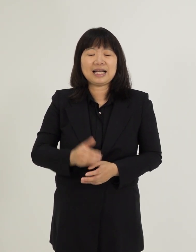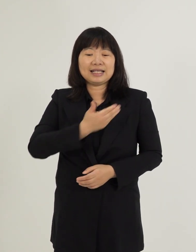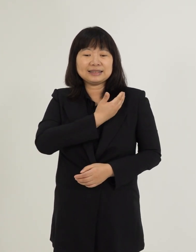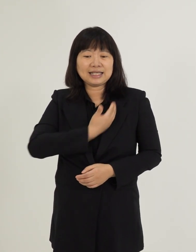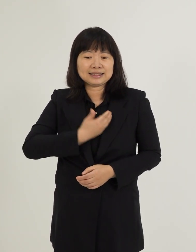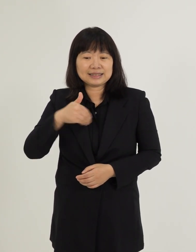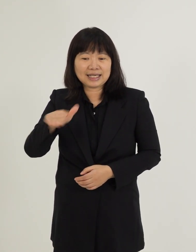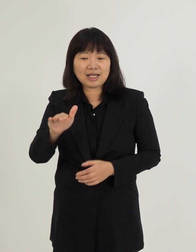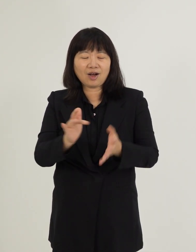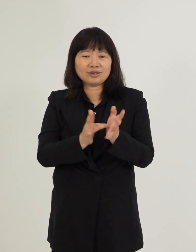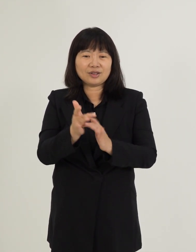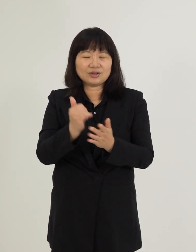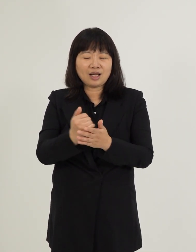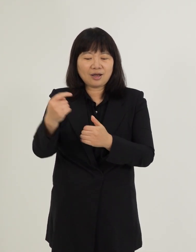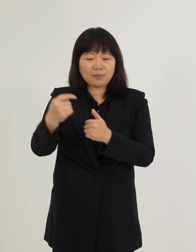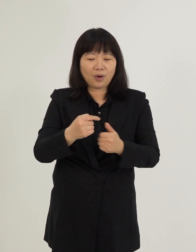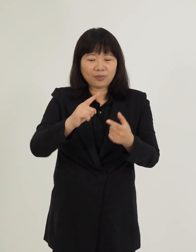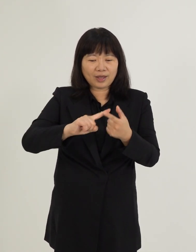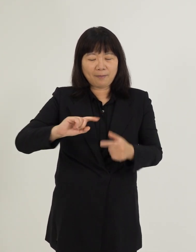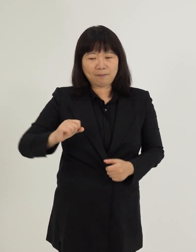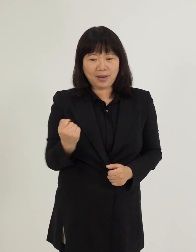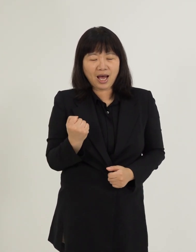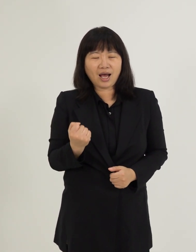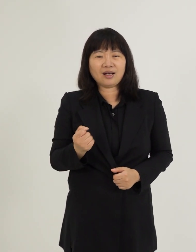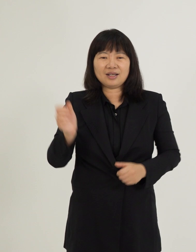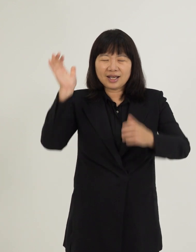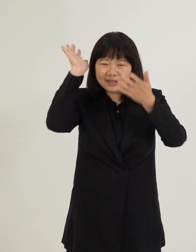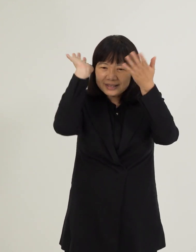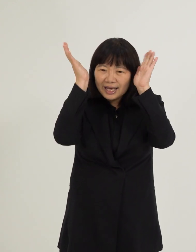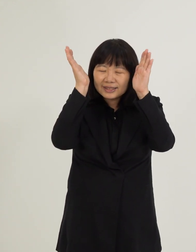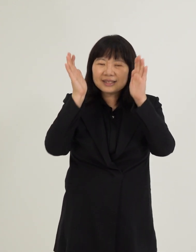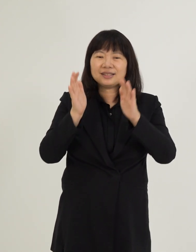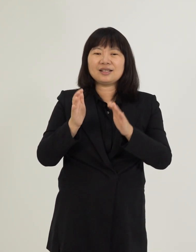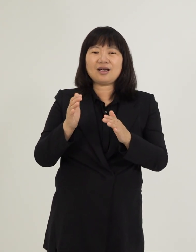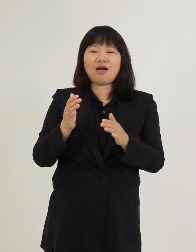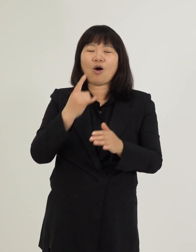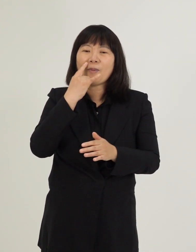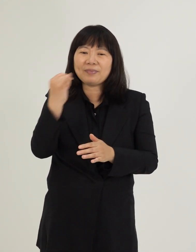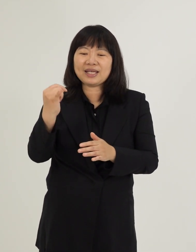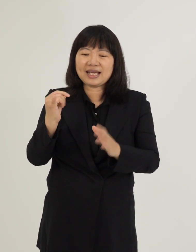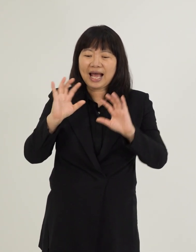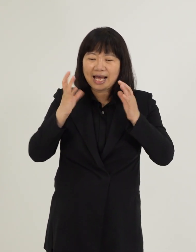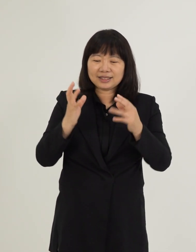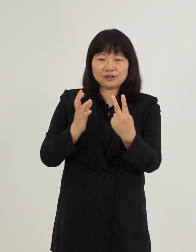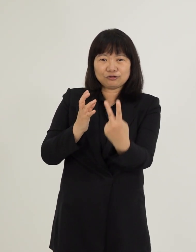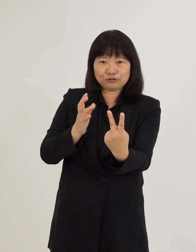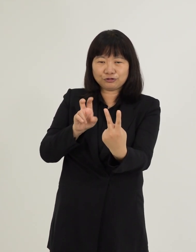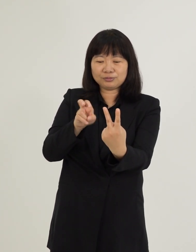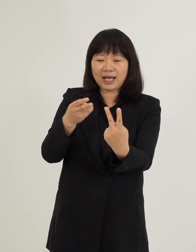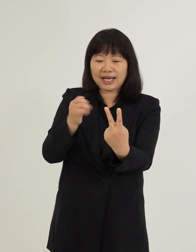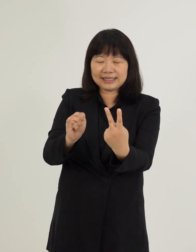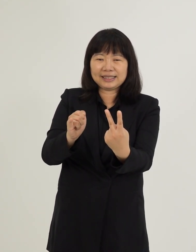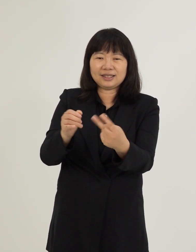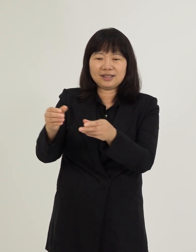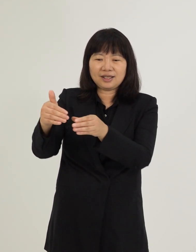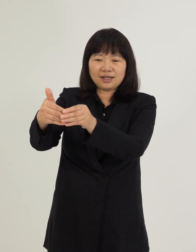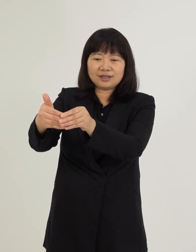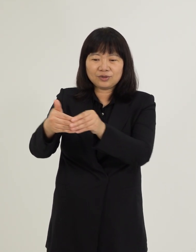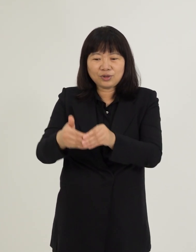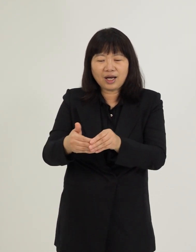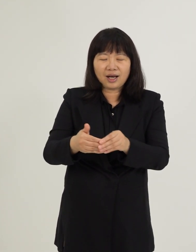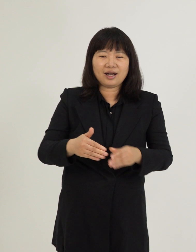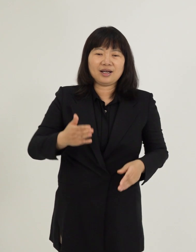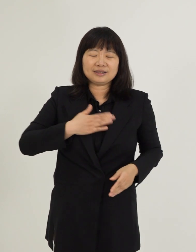제자들이 가서 예수께서 명하신 대로 하여 나귀와 나귀 새끼를 끌고 와서 자기들의 겉옷을 그 위에